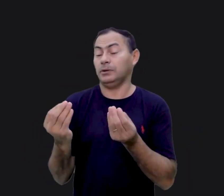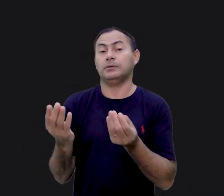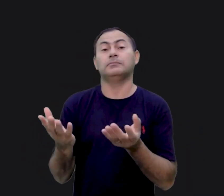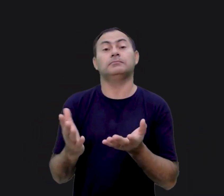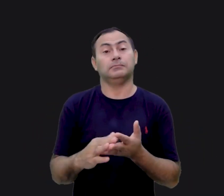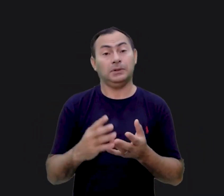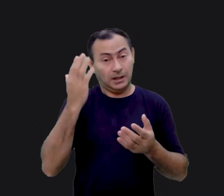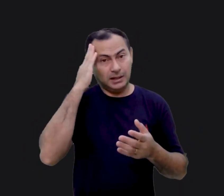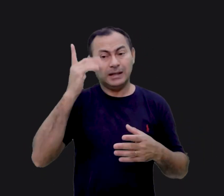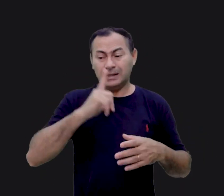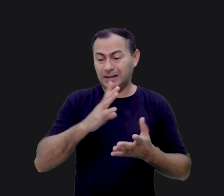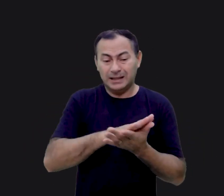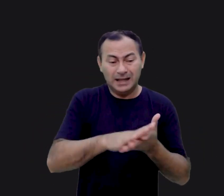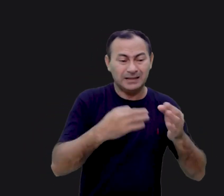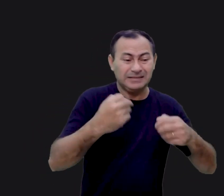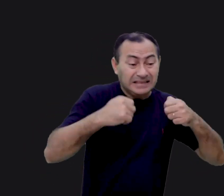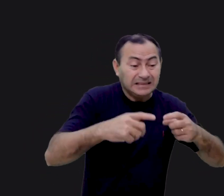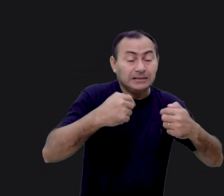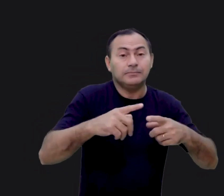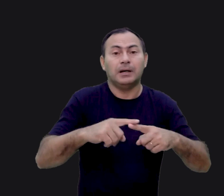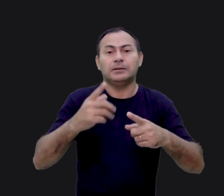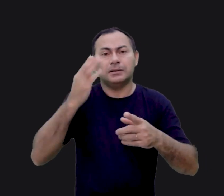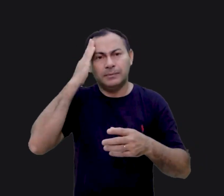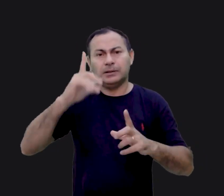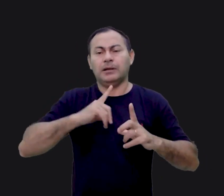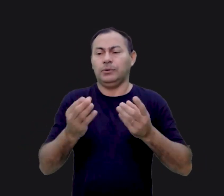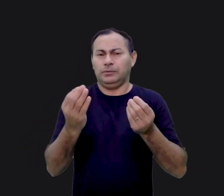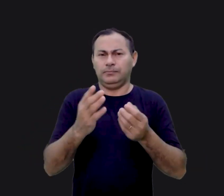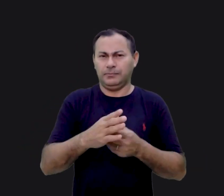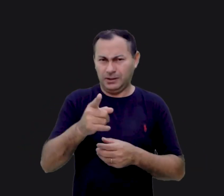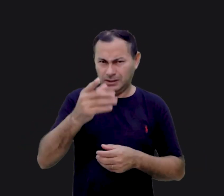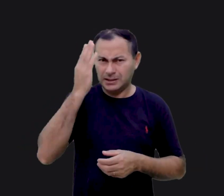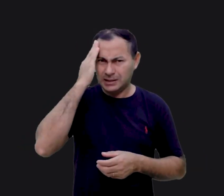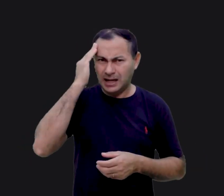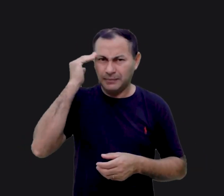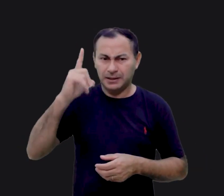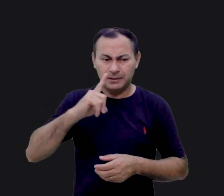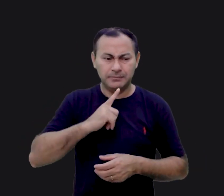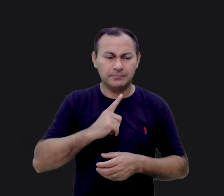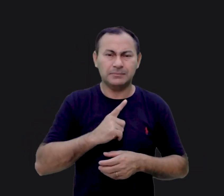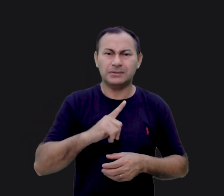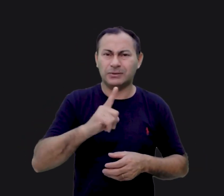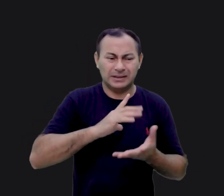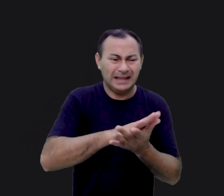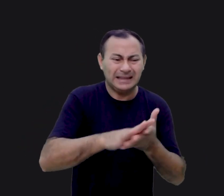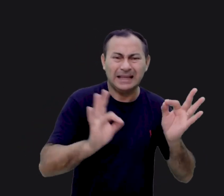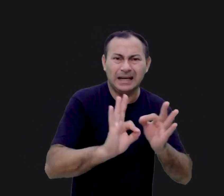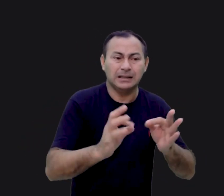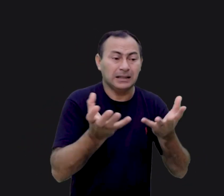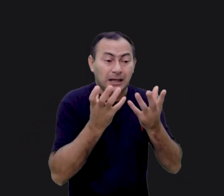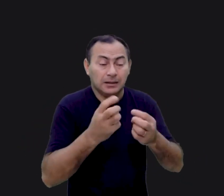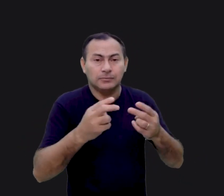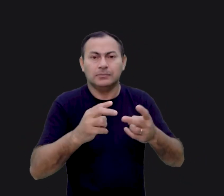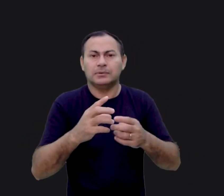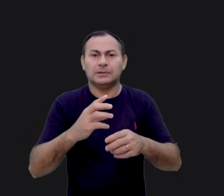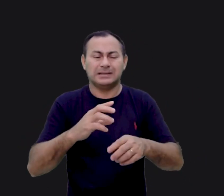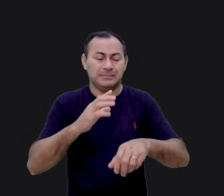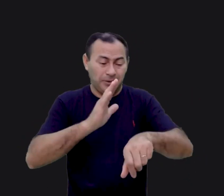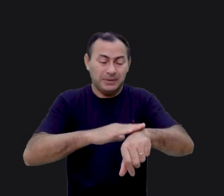abundância isso é um grande desafio você sabe passar por necessidades você sabe passar por aquelas